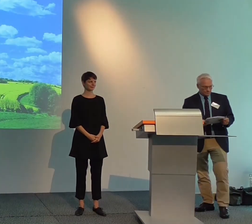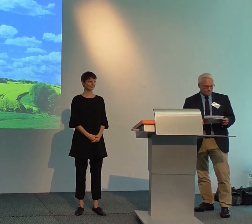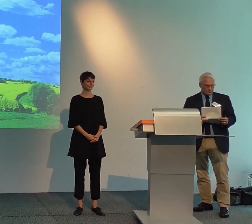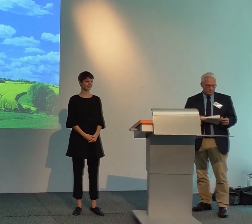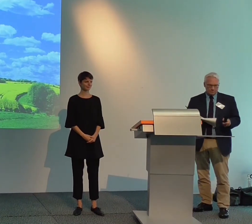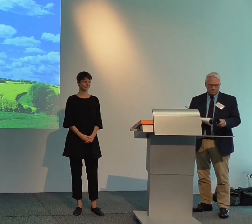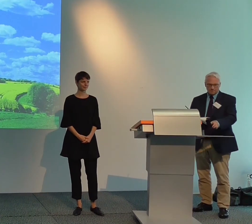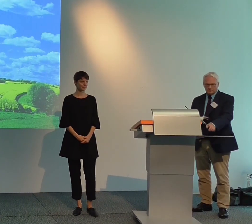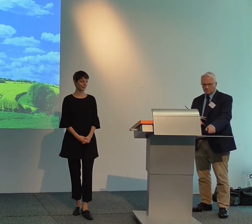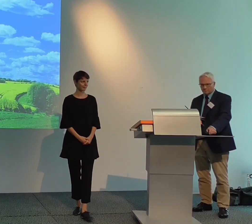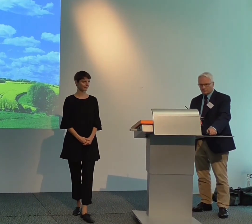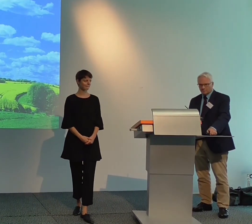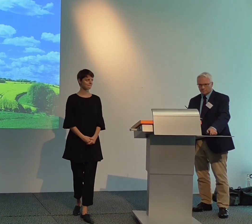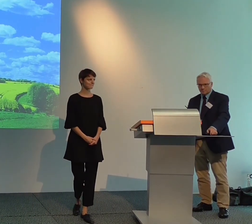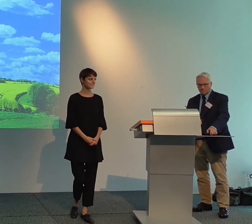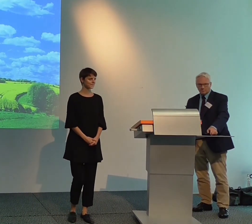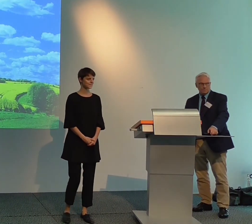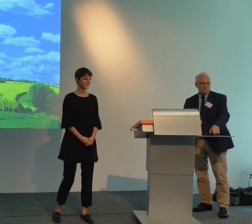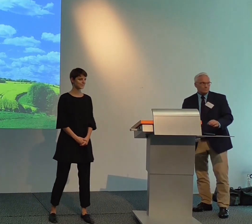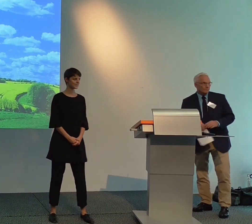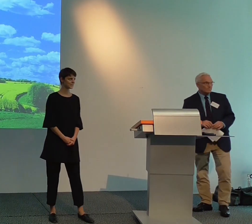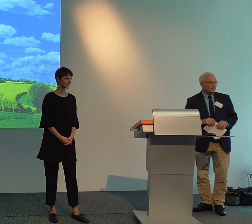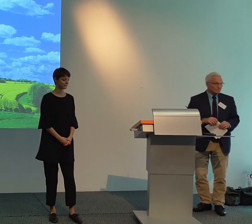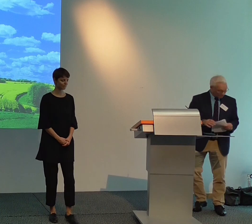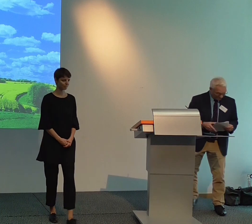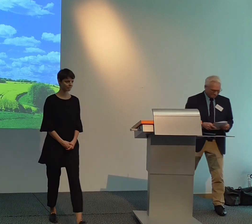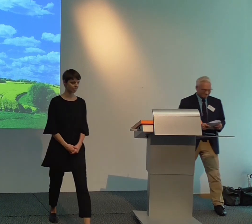Dank. Vielen Dank, Herr Schmoll. Ich habe jetzt noch eine Frage an Herrn